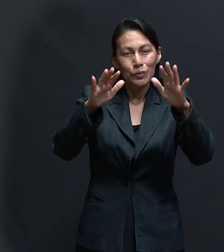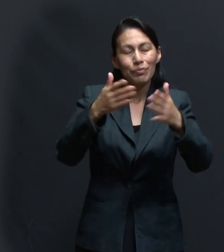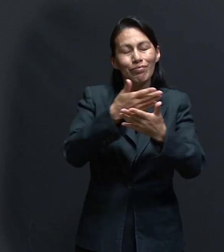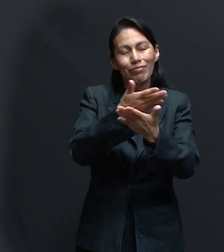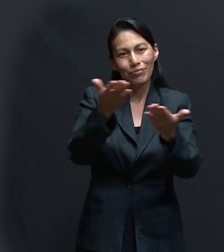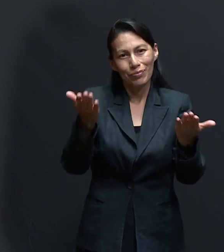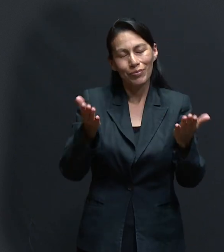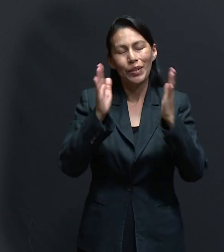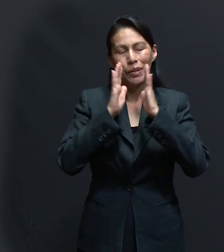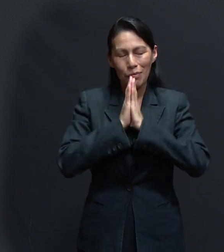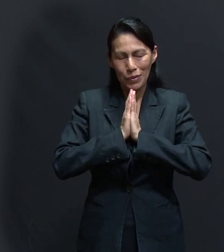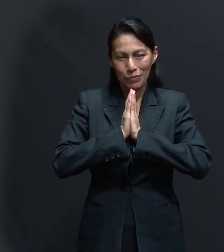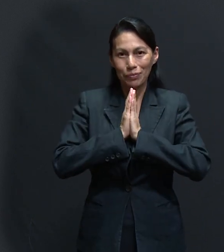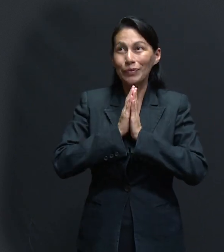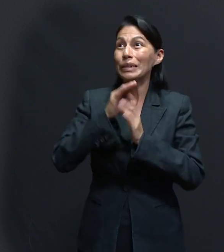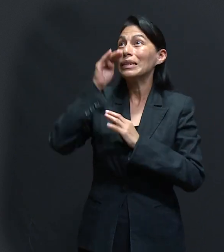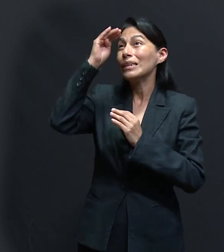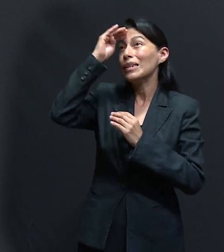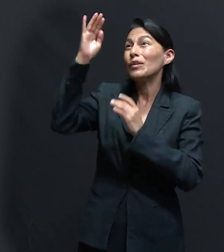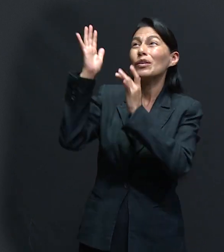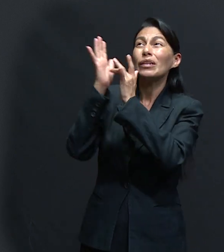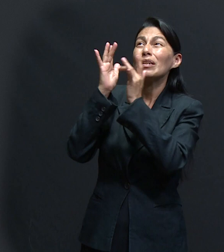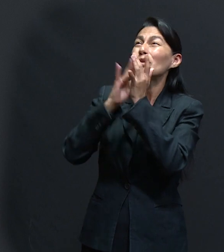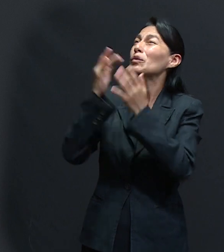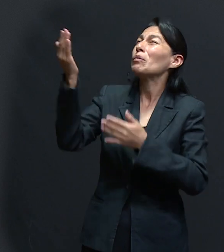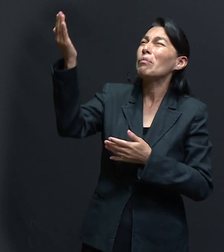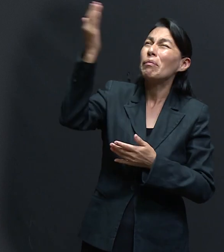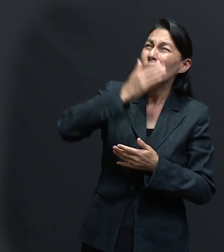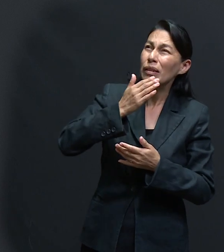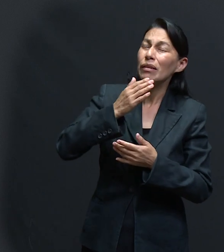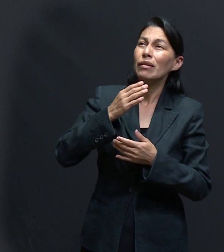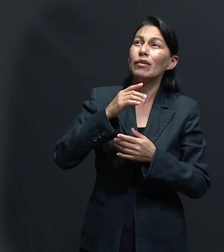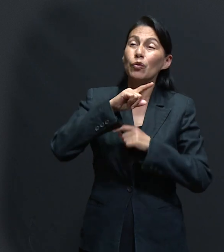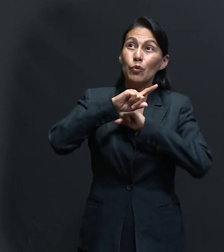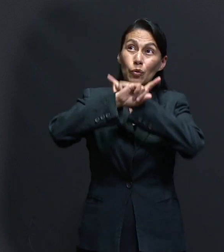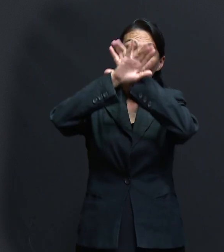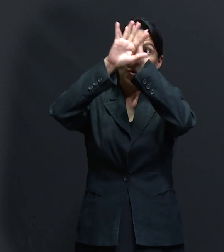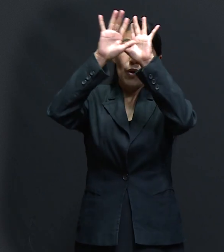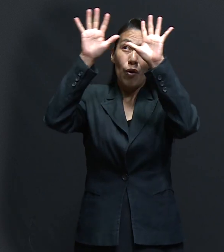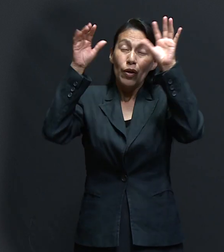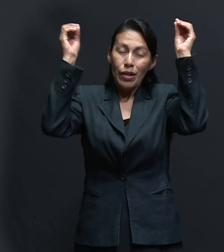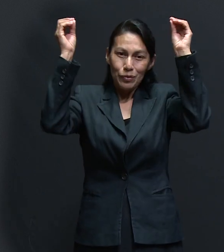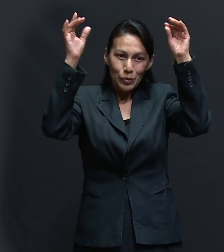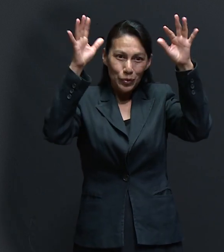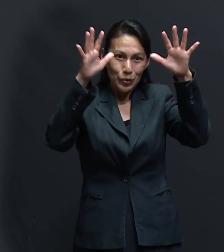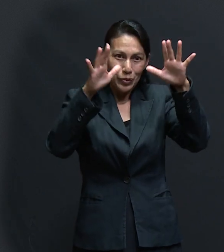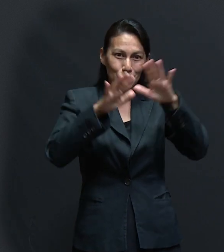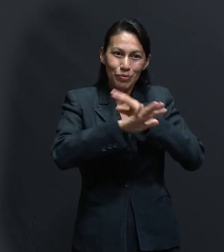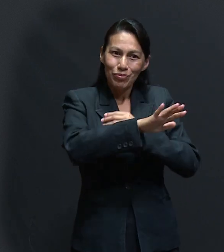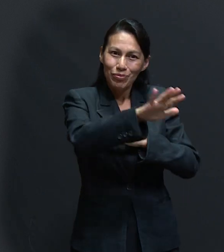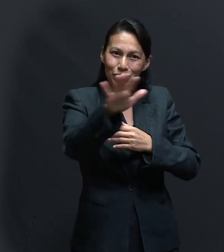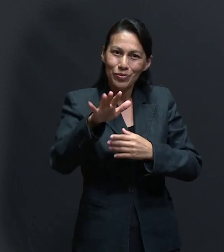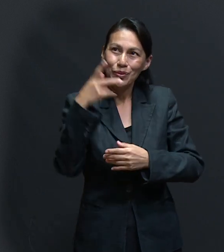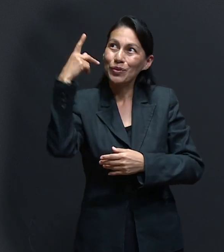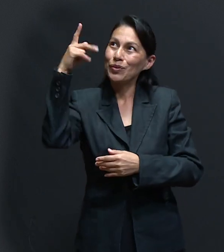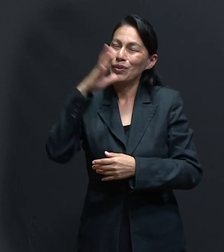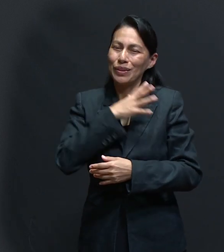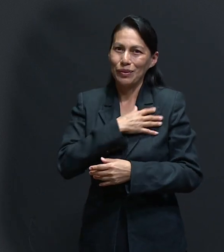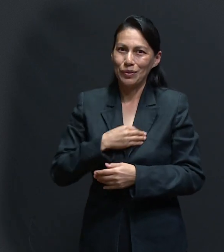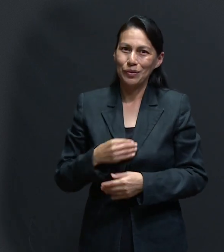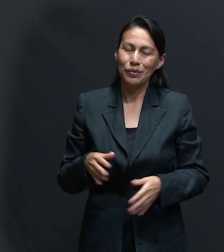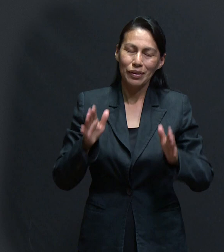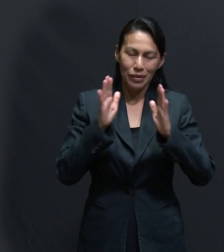con todos ustedes amén ven señor jesús y manifiesta tu gloria entre tus